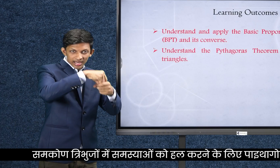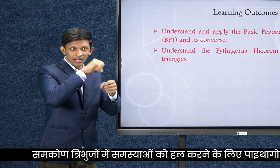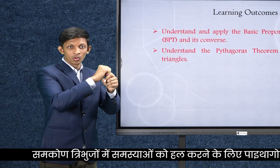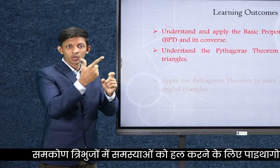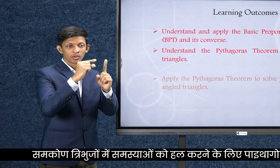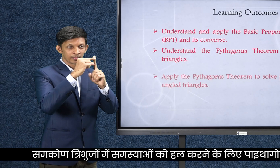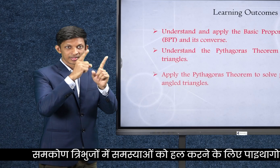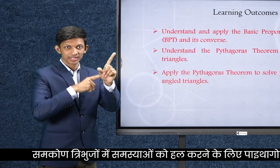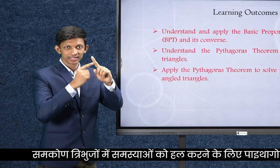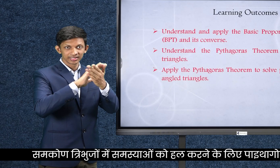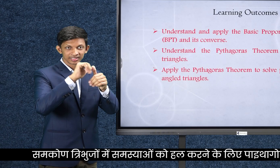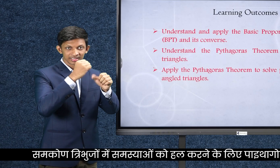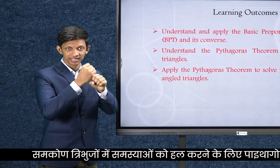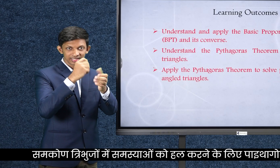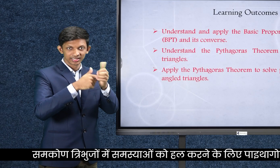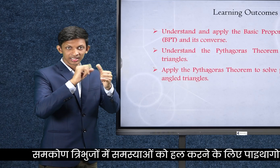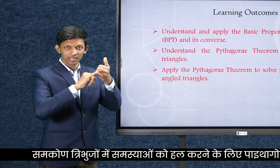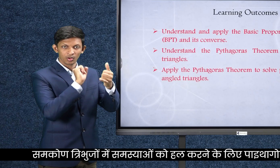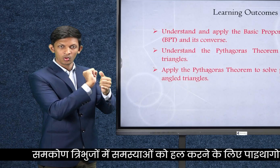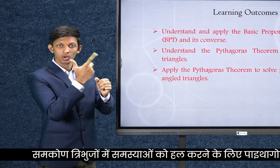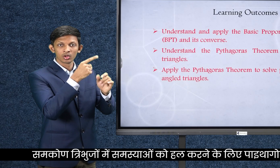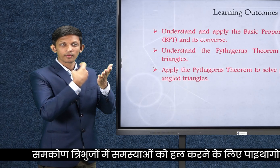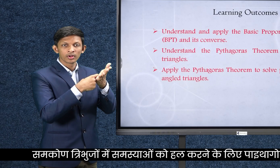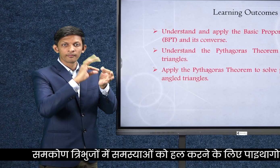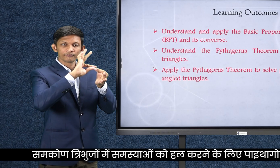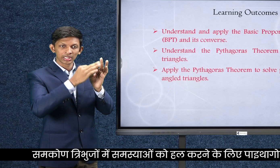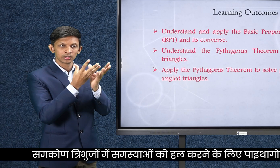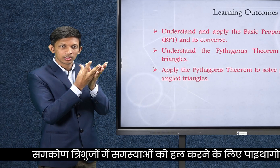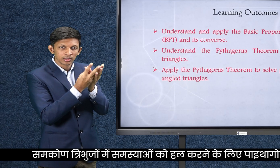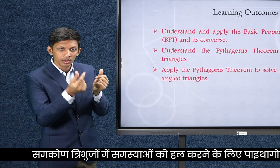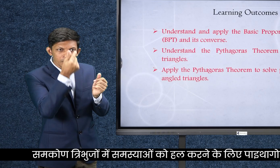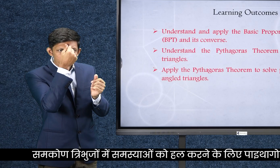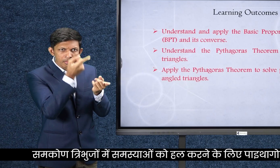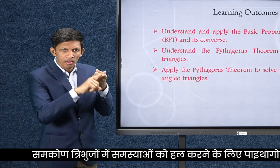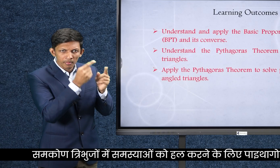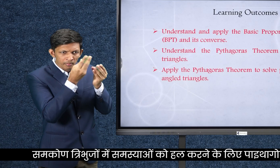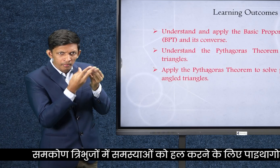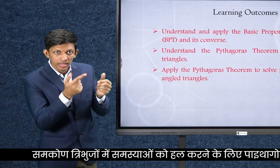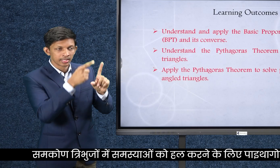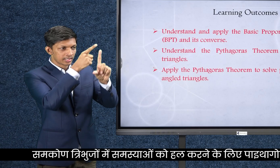समकोण त्रिभुजों में समस्याओं को हल करने के लिए पाइथागोरस प्रमेय लागू करें।